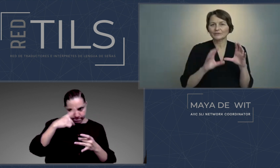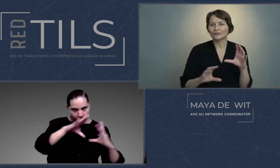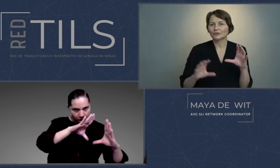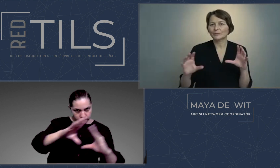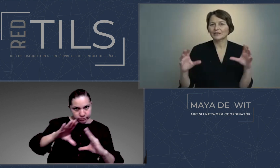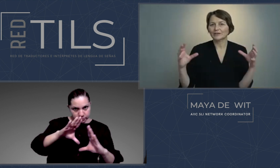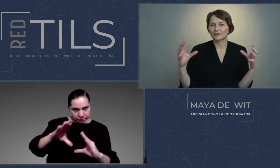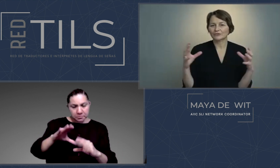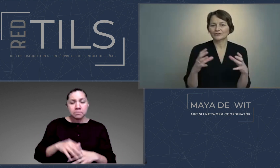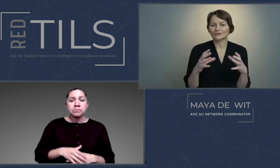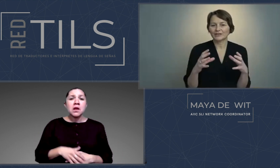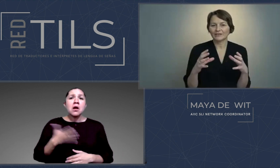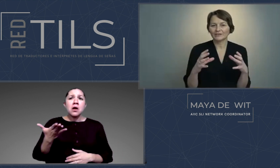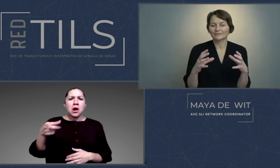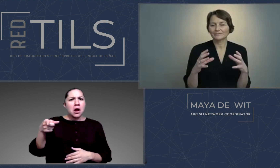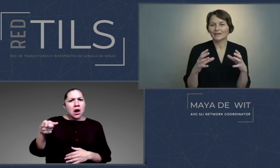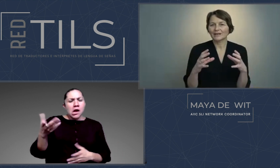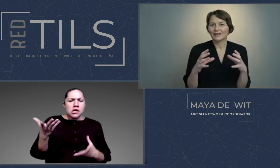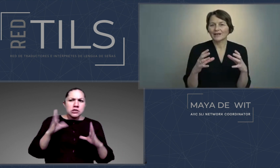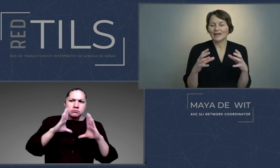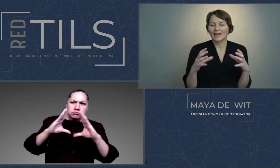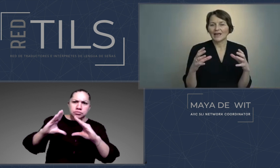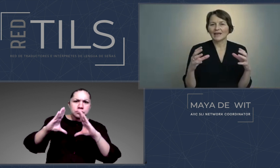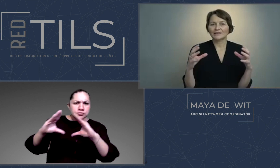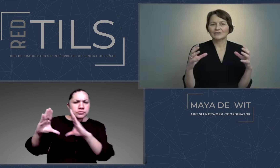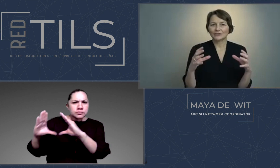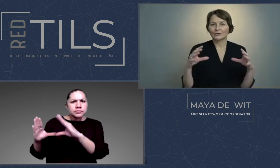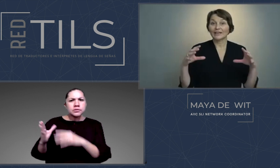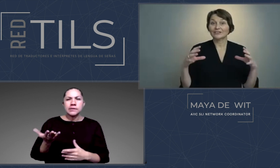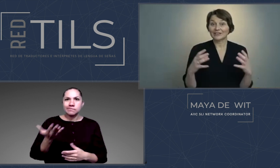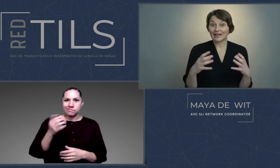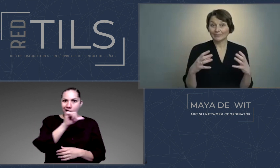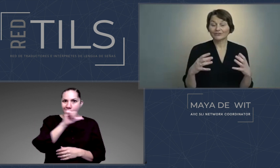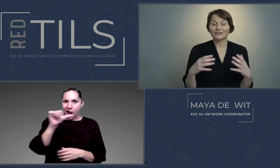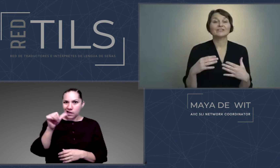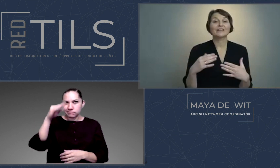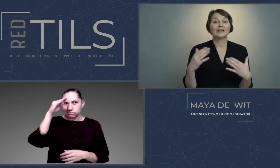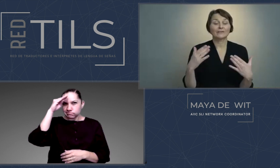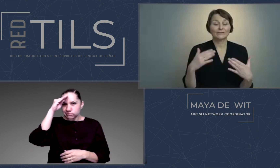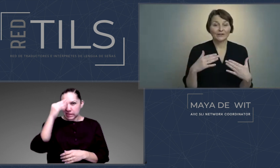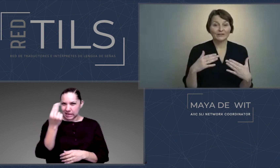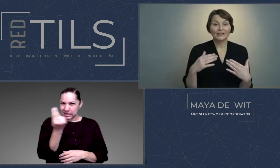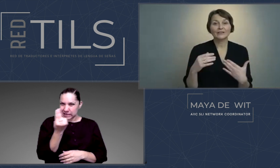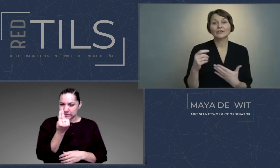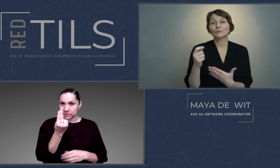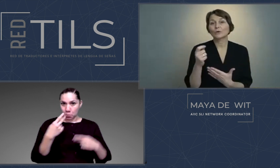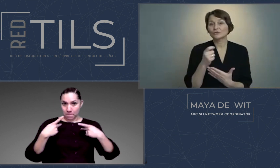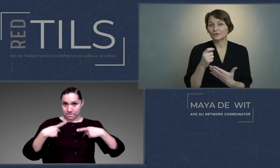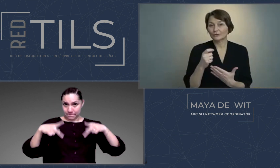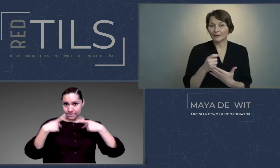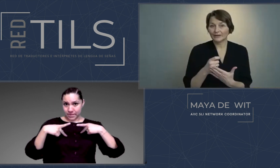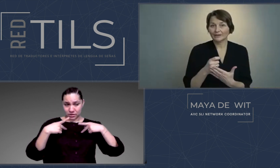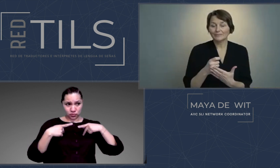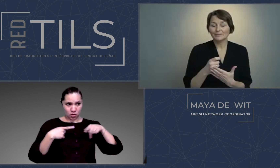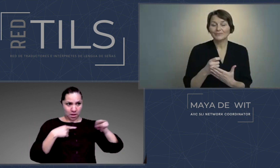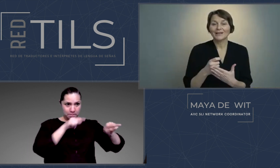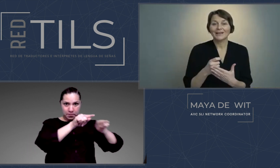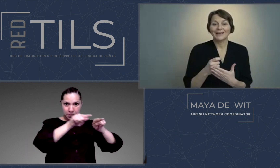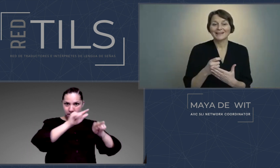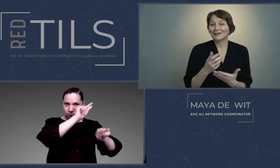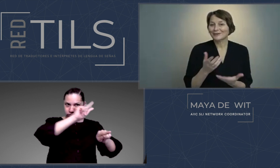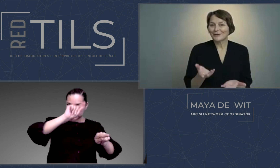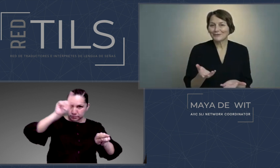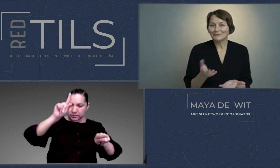pudiera agolpar a los expertos y los conocimientos de distintas universidades de distintos